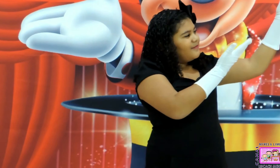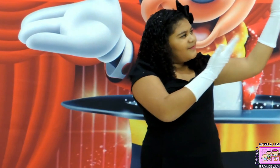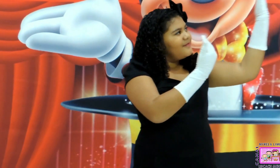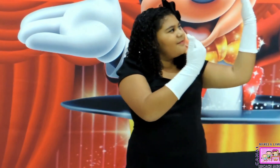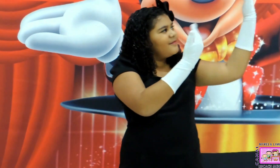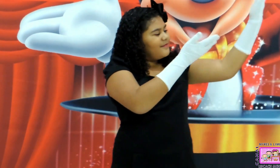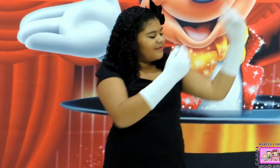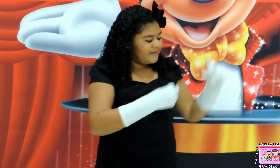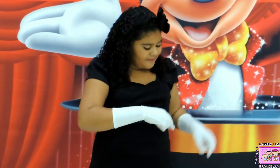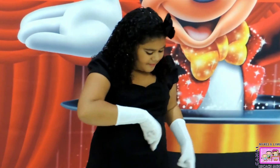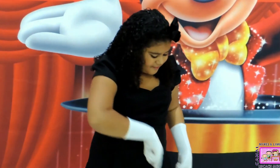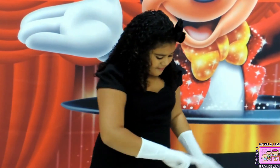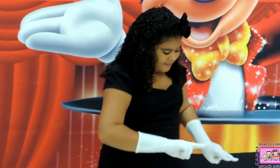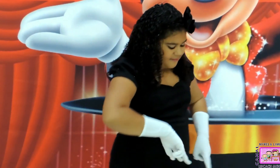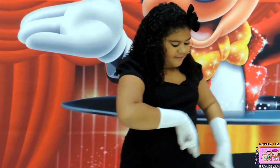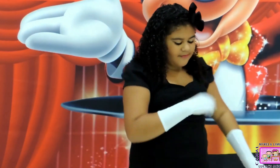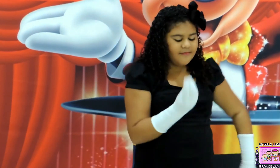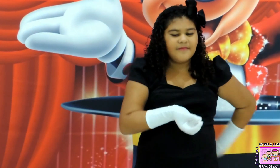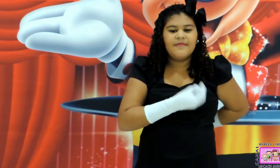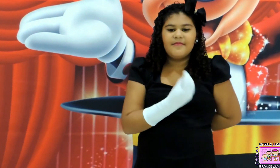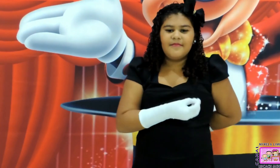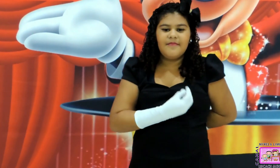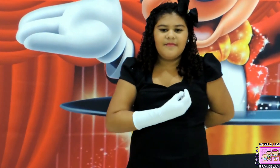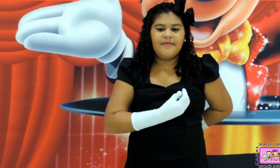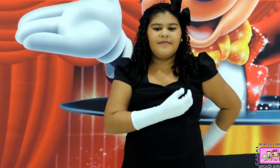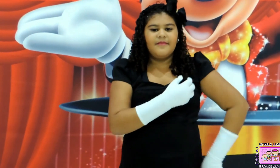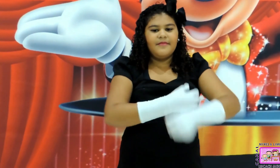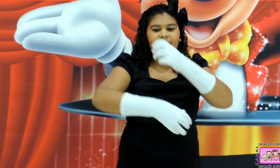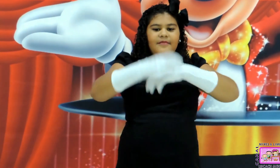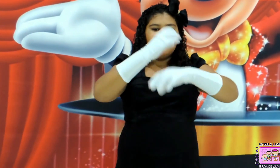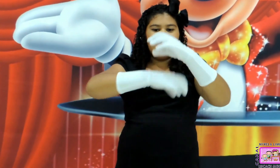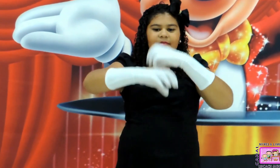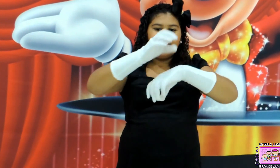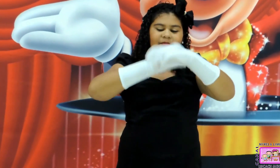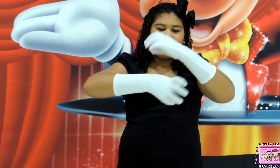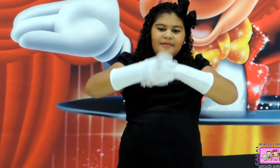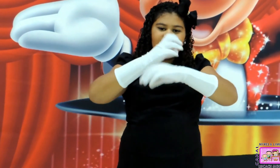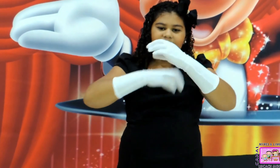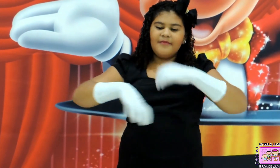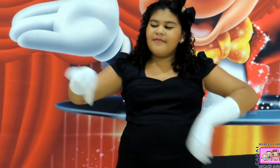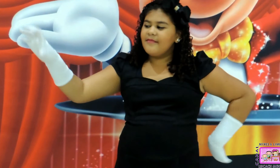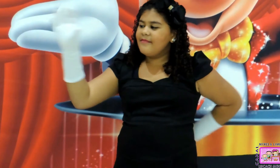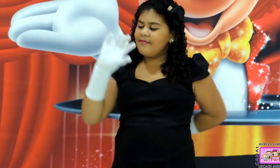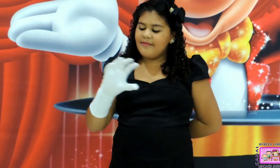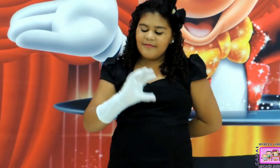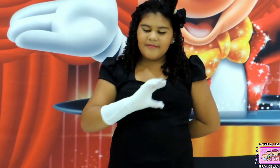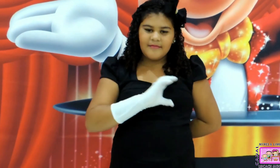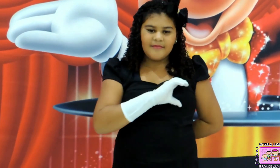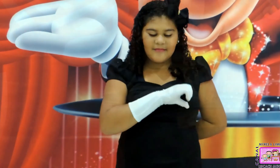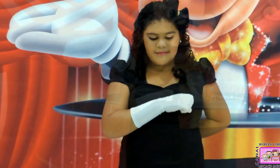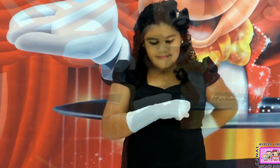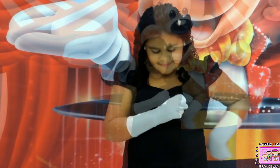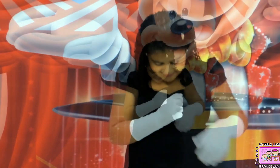de louvor Pois enquanto enquanto eu vou testemunhar